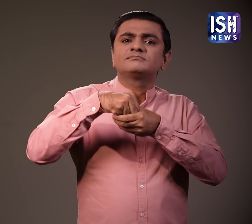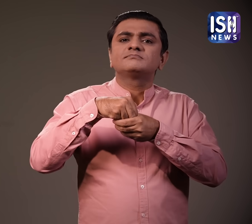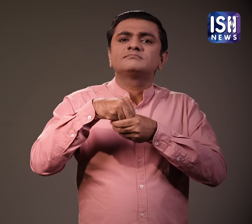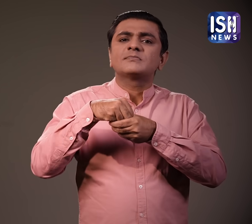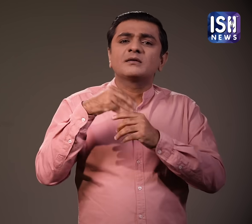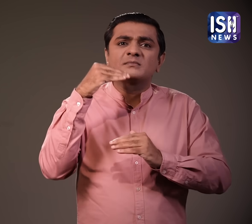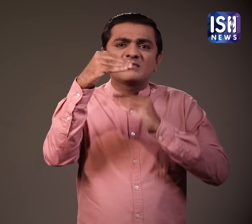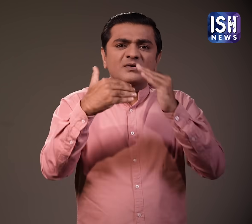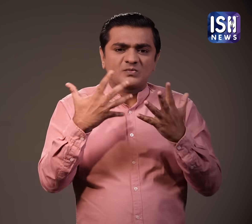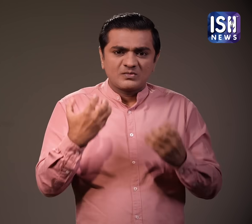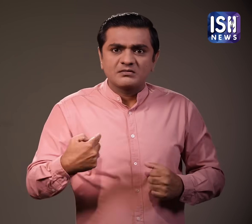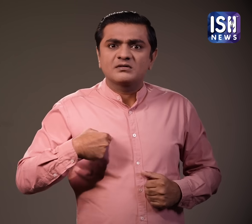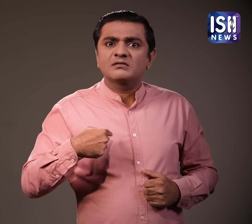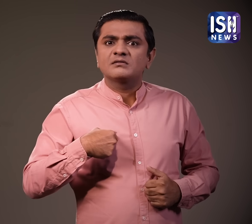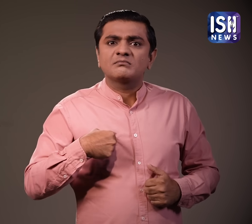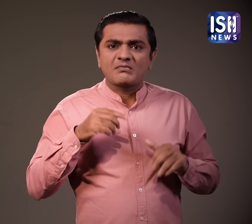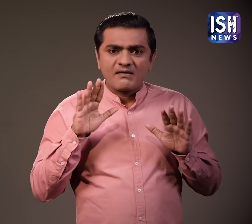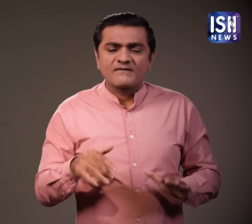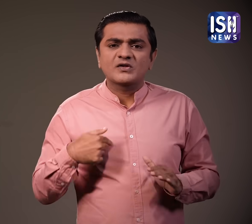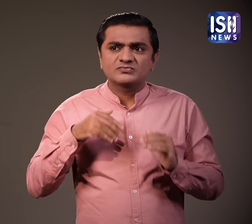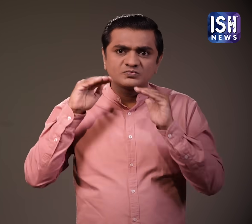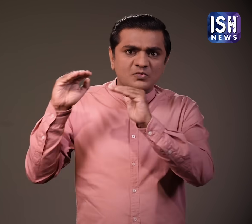हम विकास सुनिस्चित करते हैं